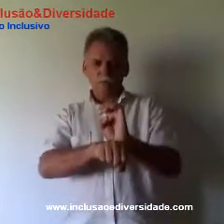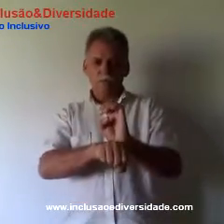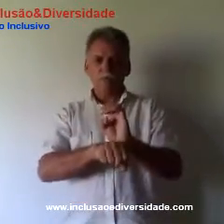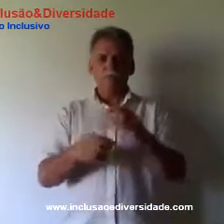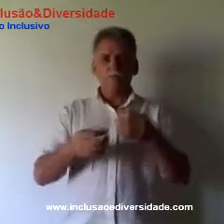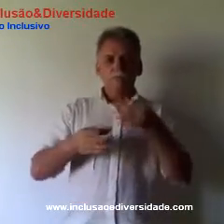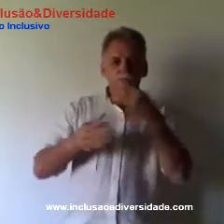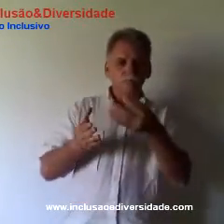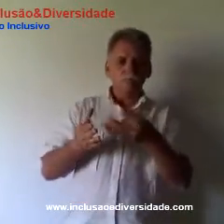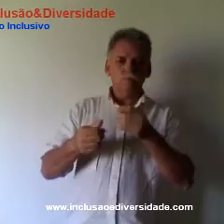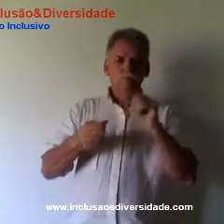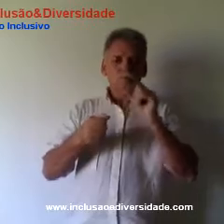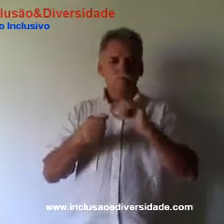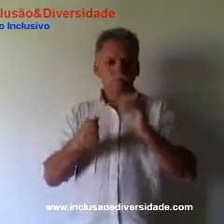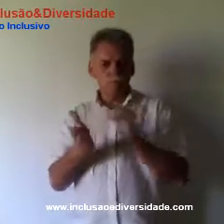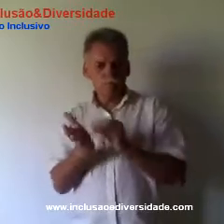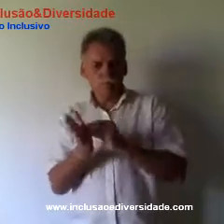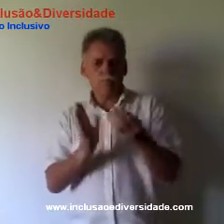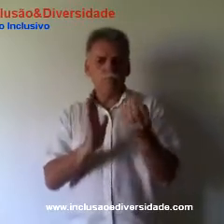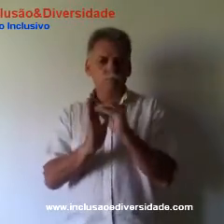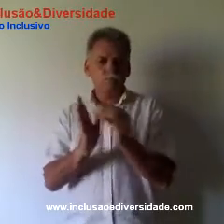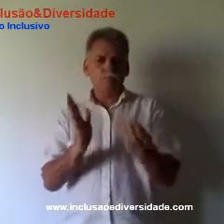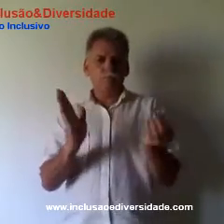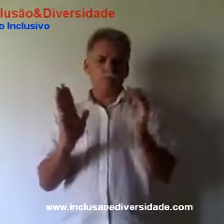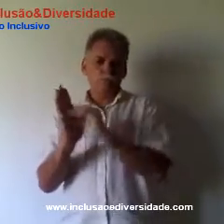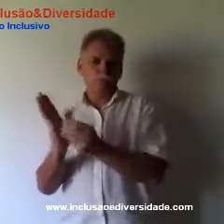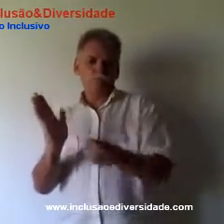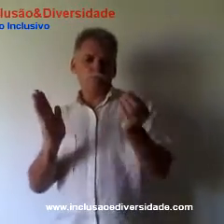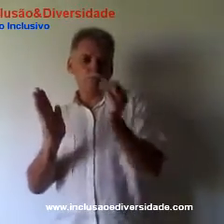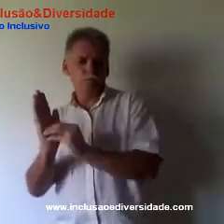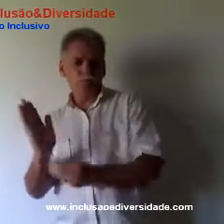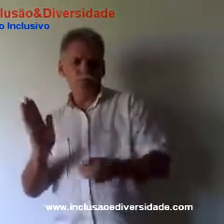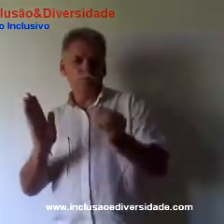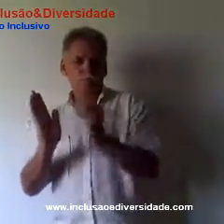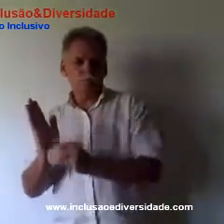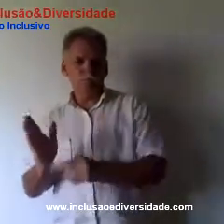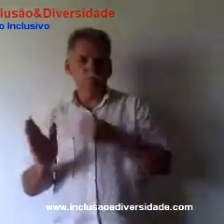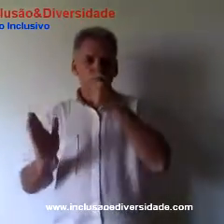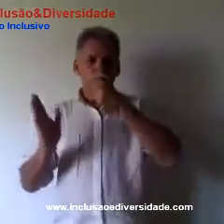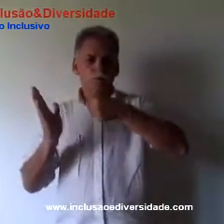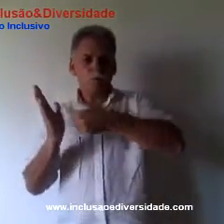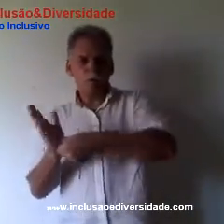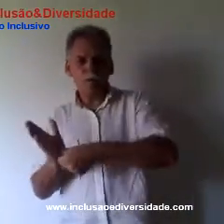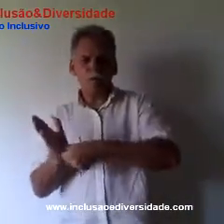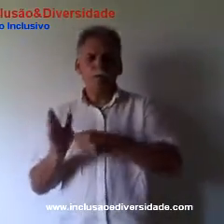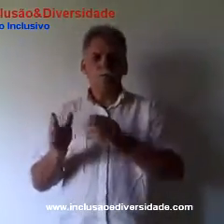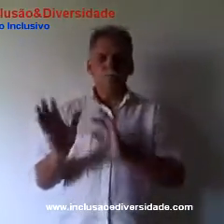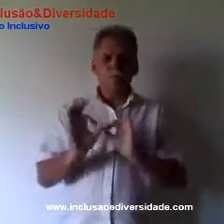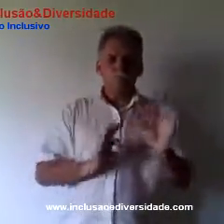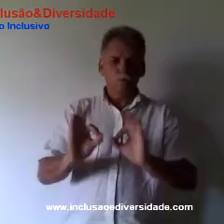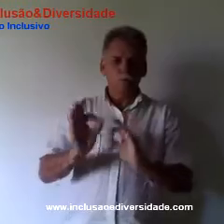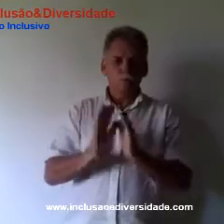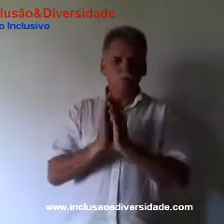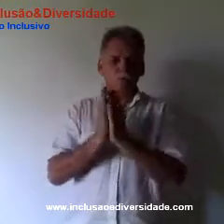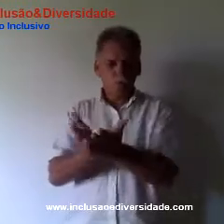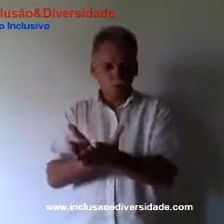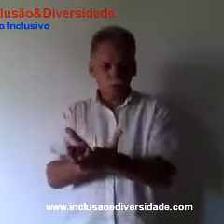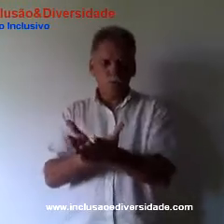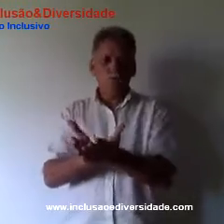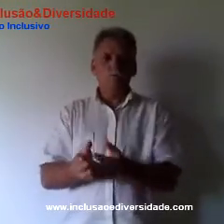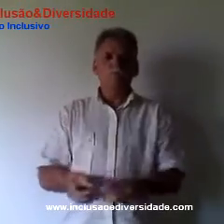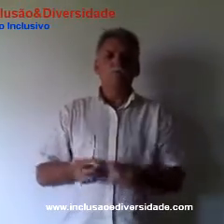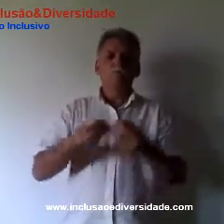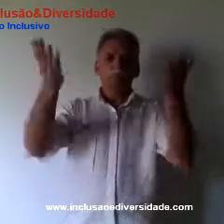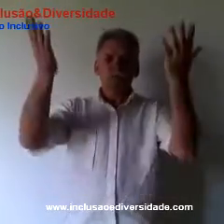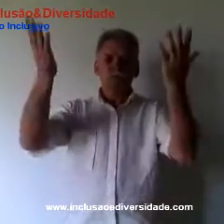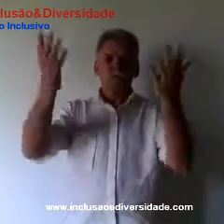preocupação que os conselhos estaduais têm com a estrutura que é fornecida para o controle social, né? Com essa relação